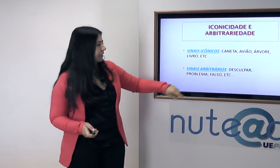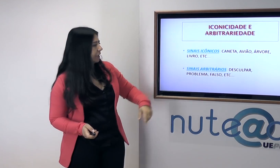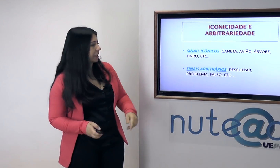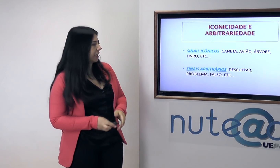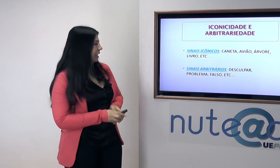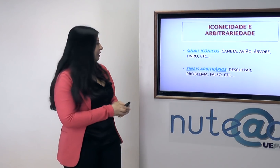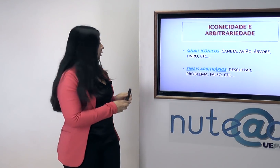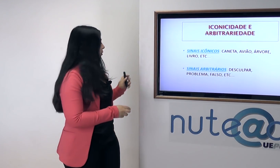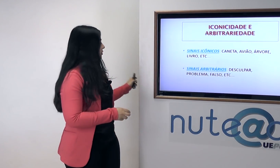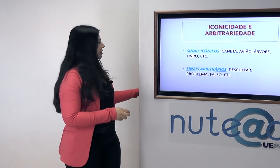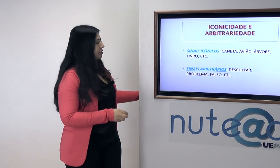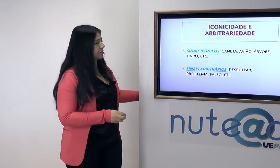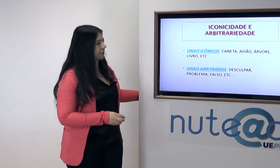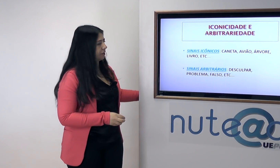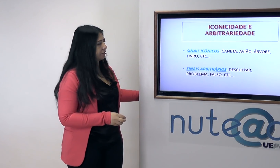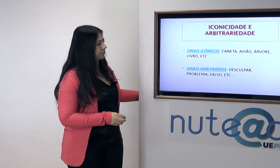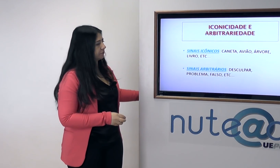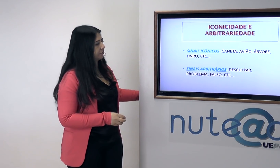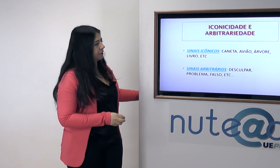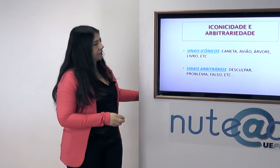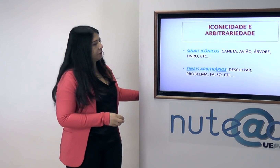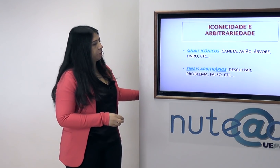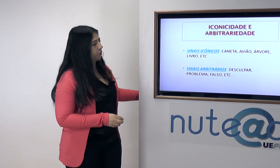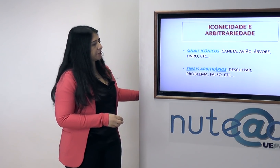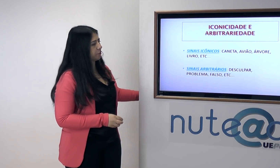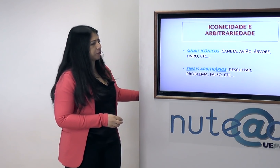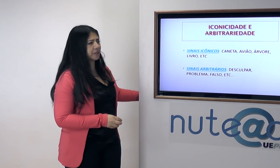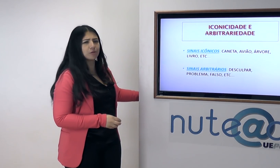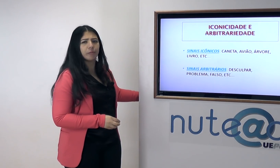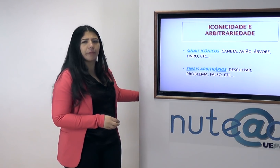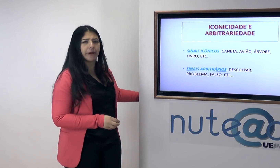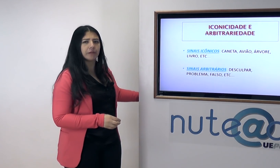tem aqueles que eu posso fazer o sinal, por exemplo, desculpar.